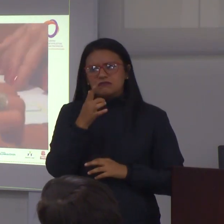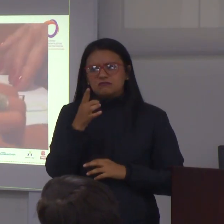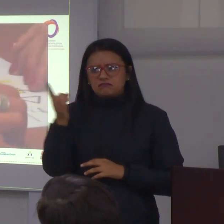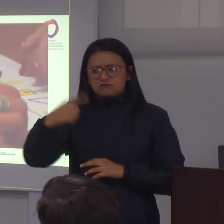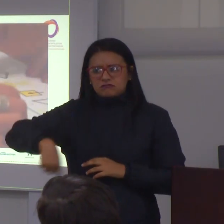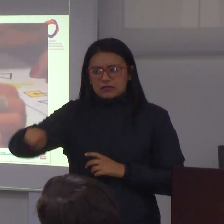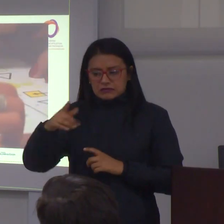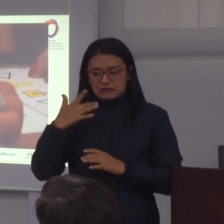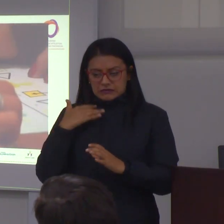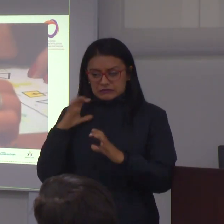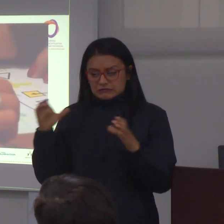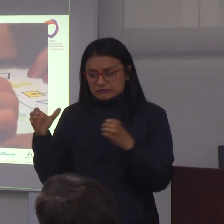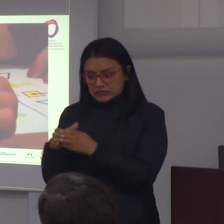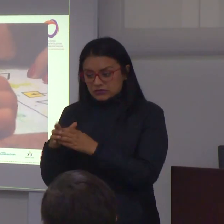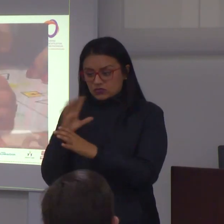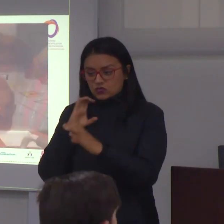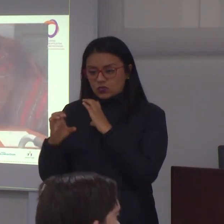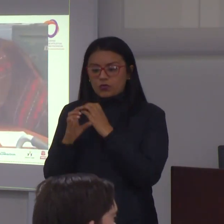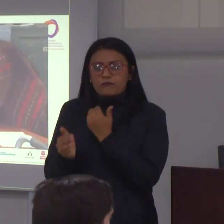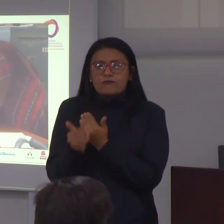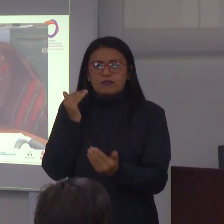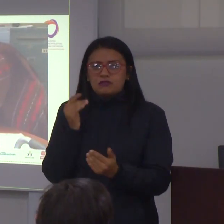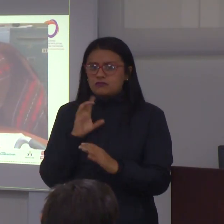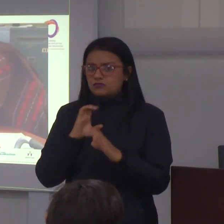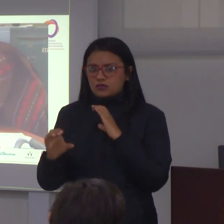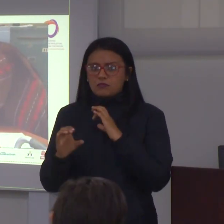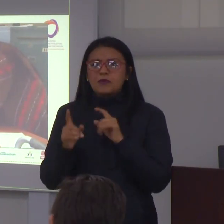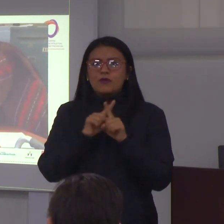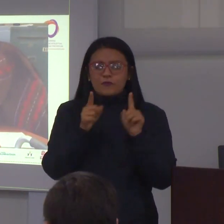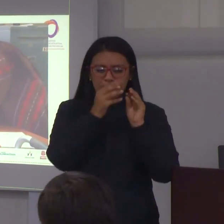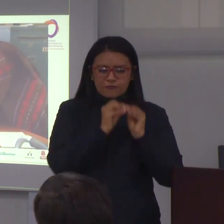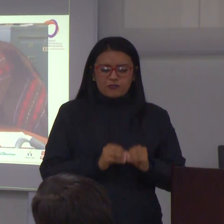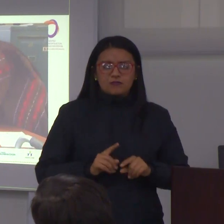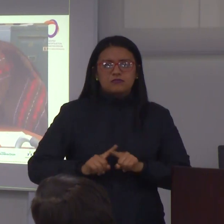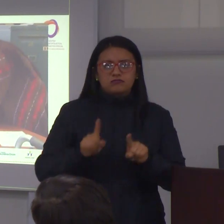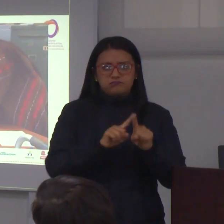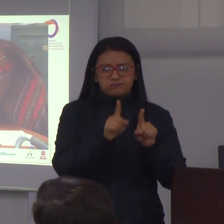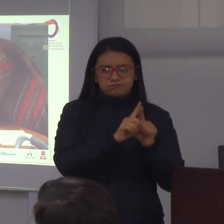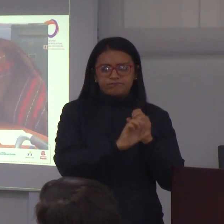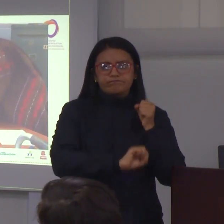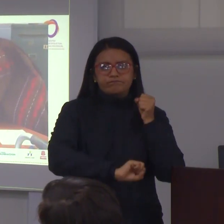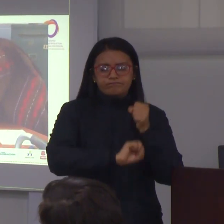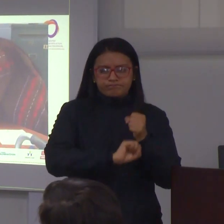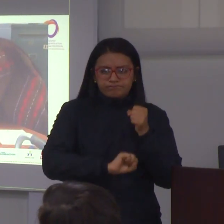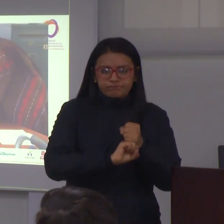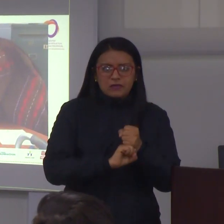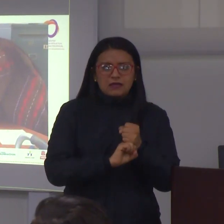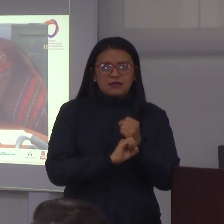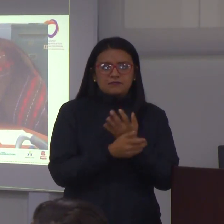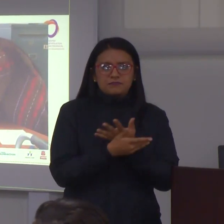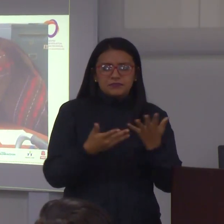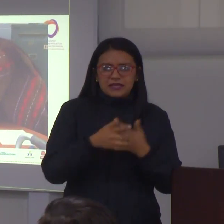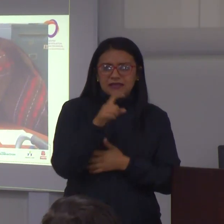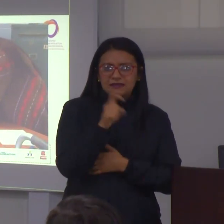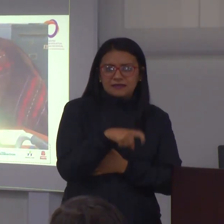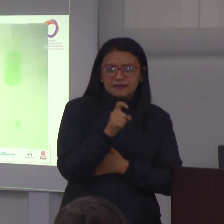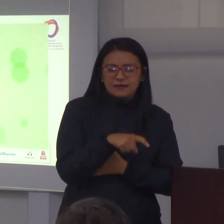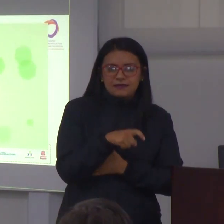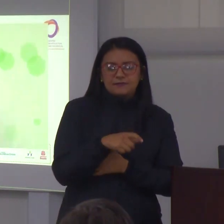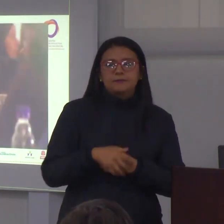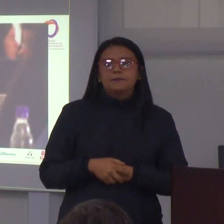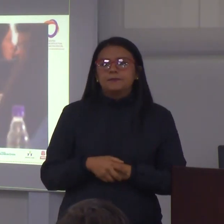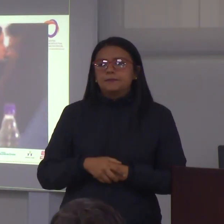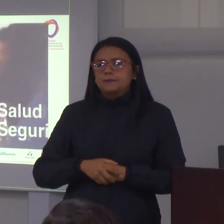ellos la comunicación no siempre es fácil, pero hay formas de hacerlo con los apoyos que ellos necesitan y requieren.